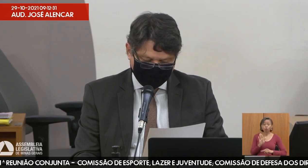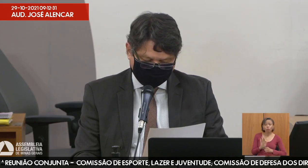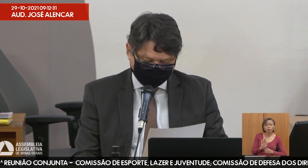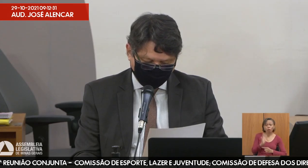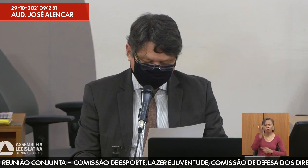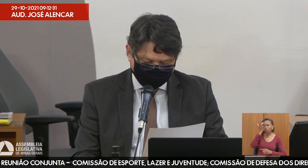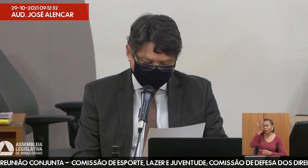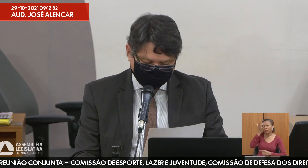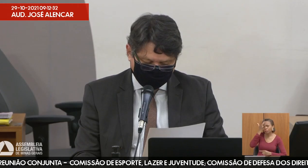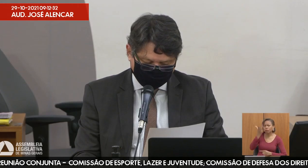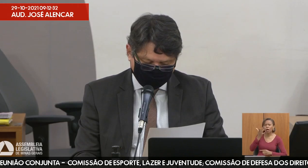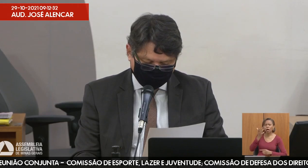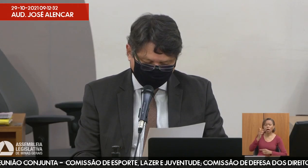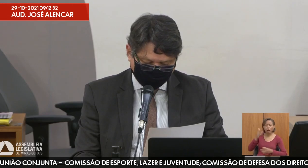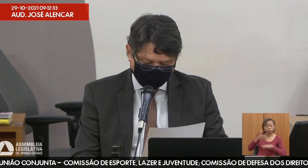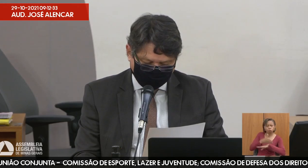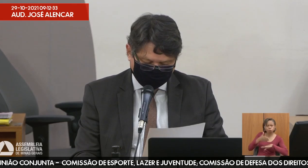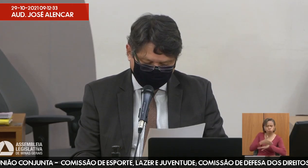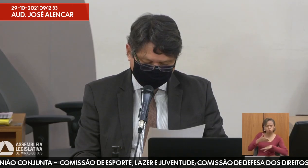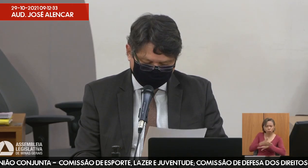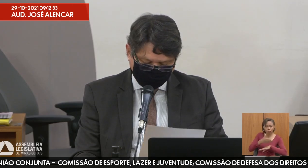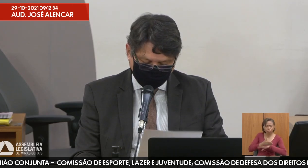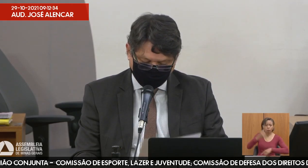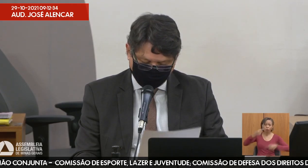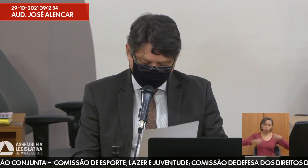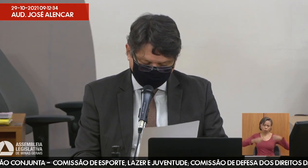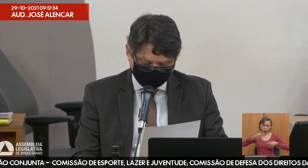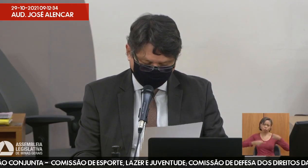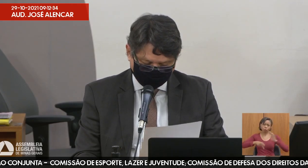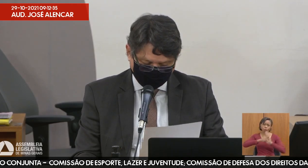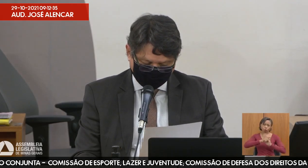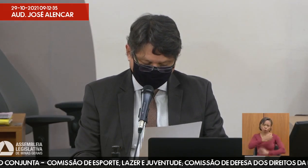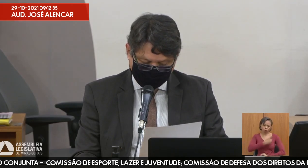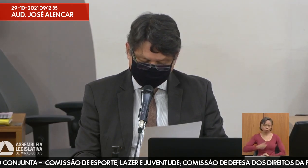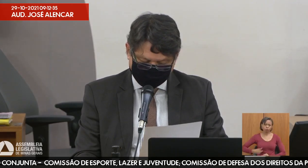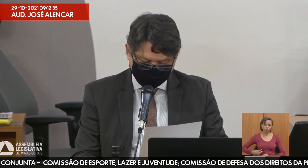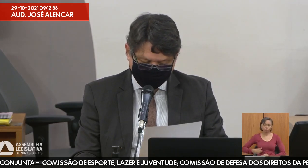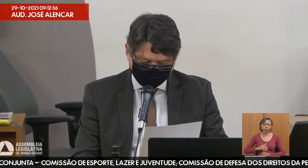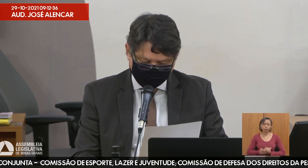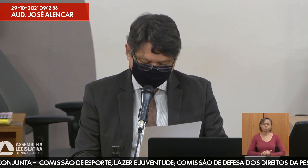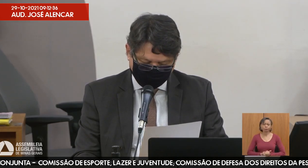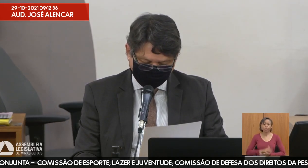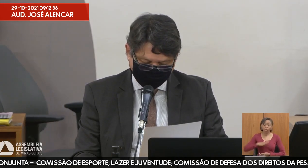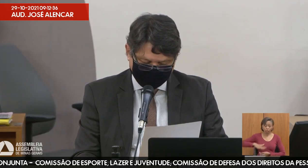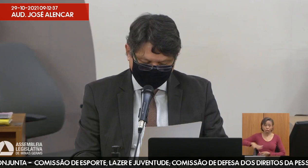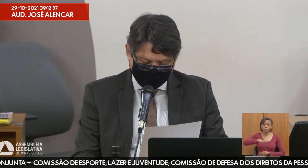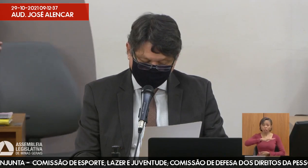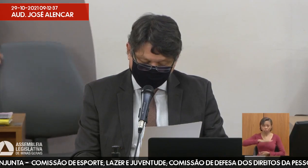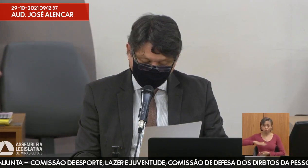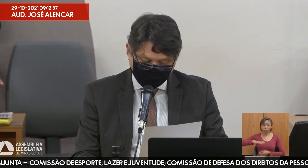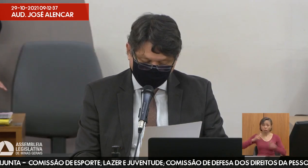às políticas disponibilizadas pelo governo. Esse espaço, então, é para ouvir